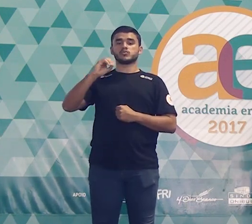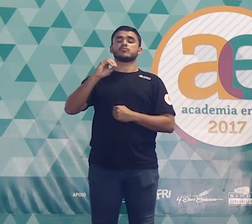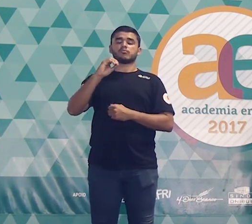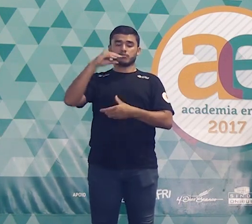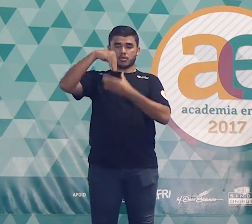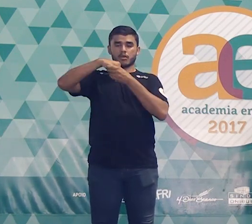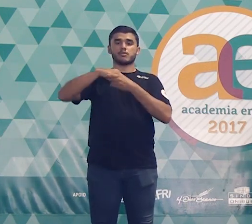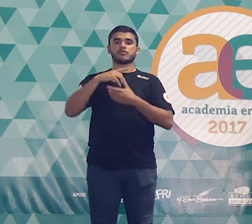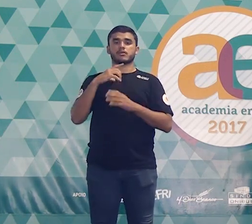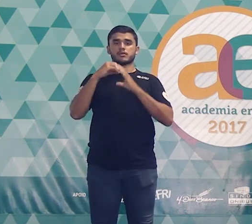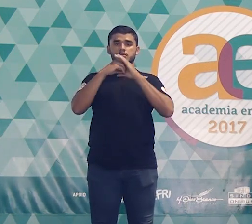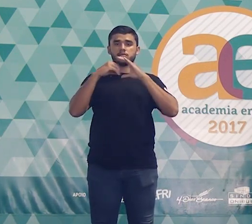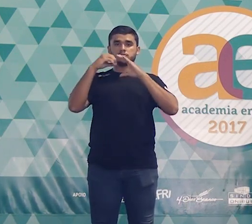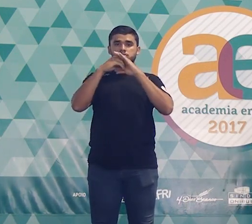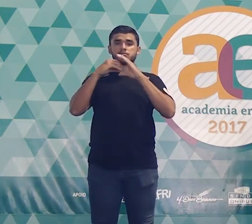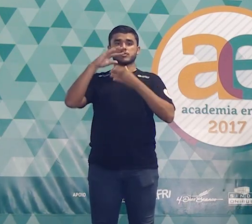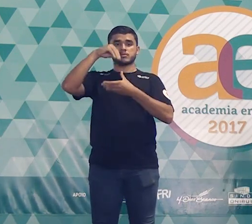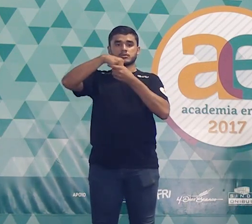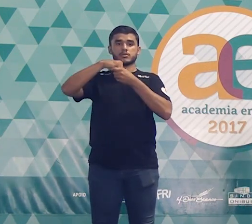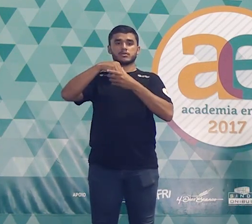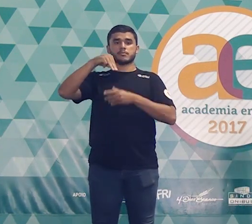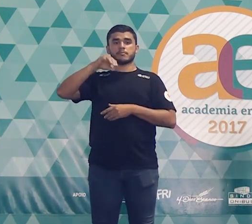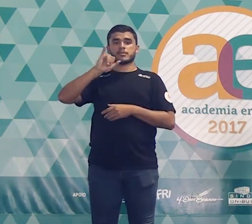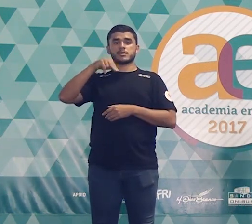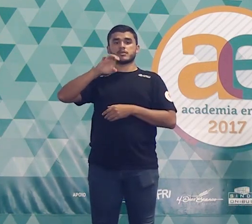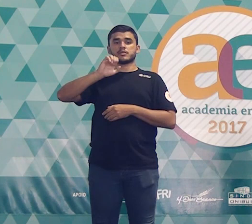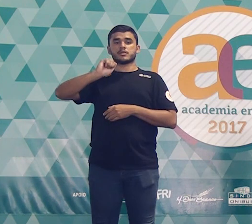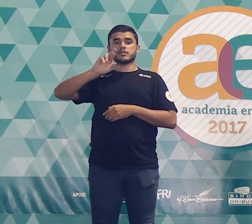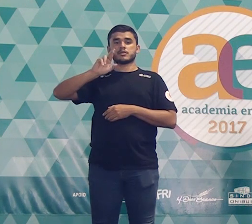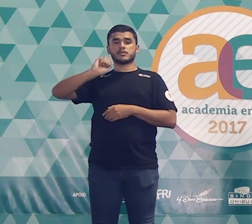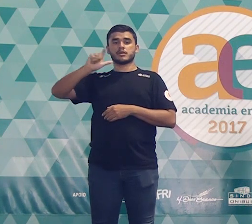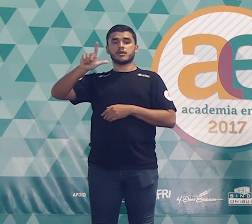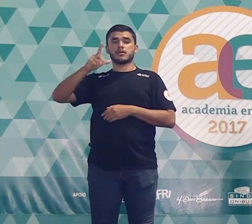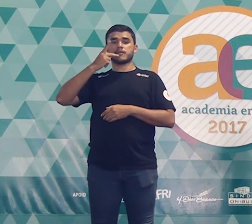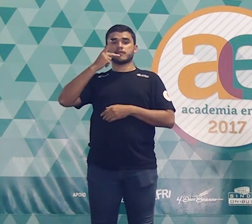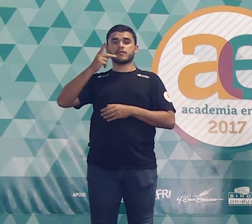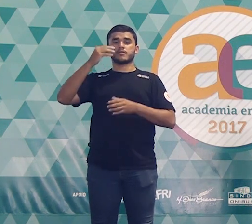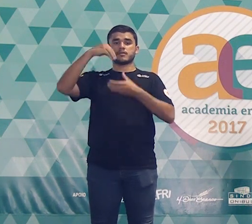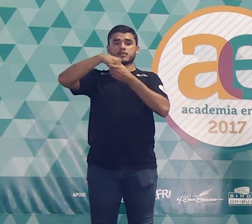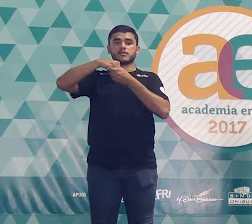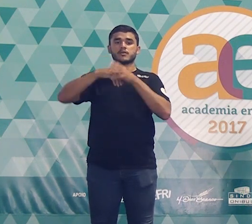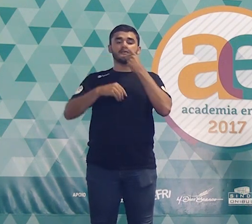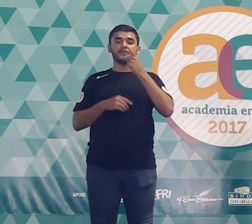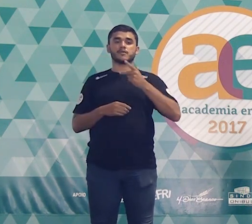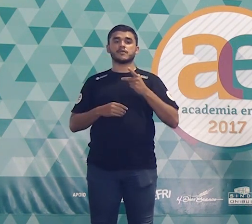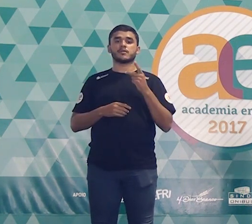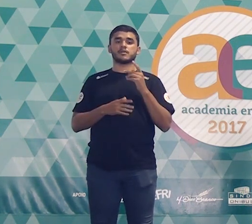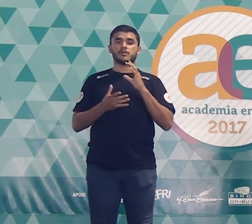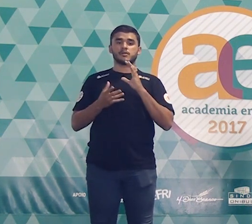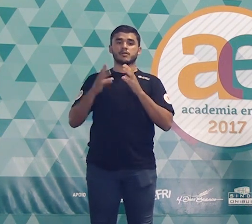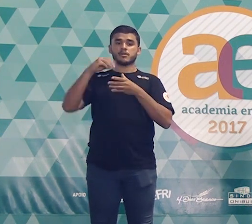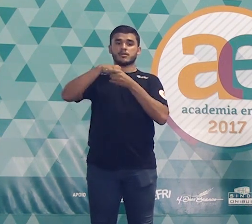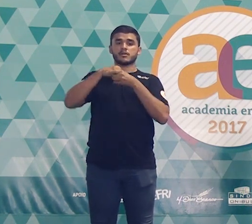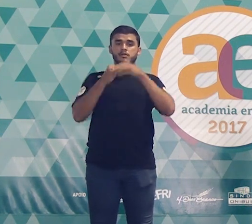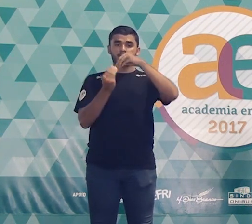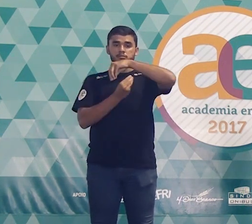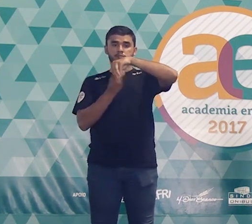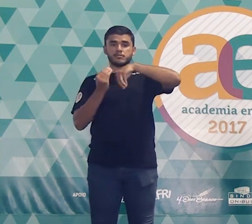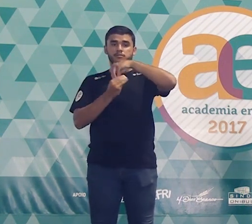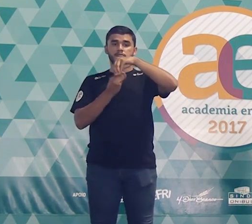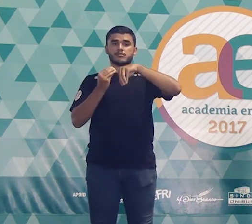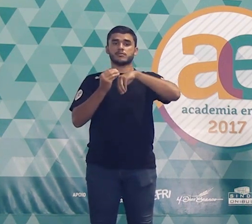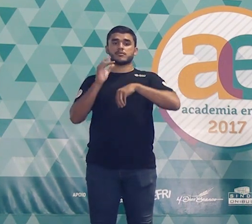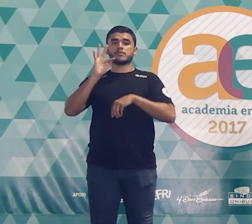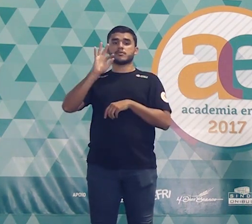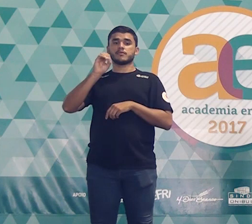o osso, ele tem a matriz mineral e ele tem a matriz celular. A matriz mineral formada de carbonato ou fosfato de cálcio,